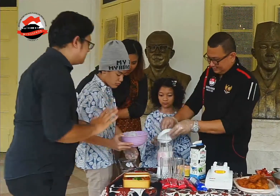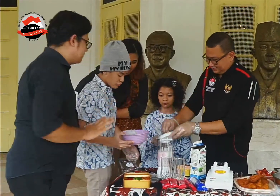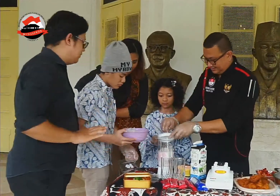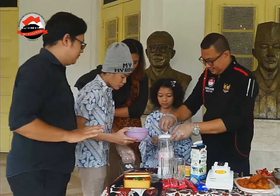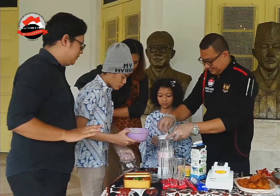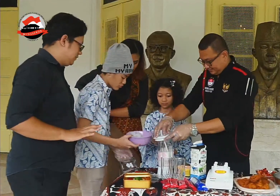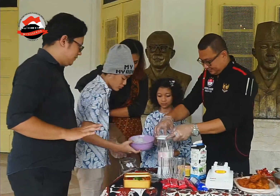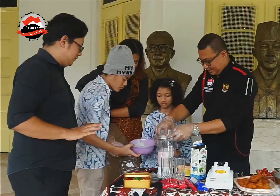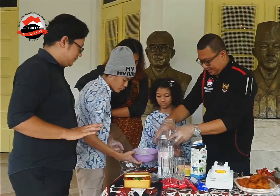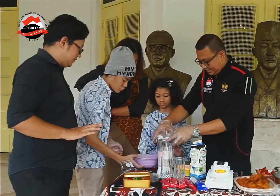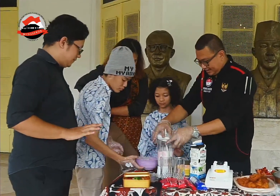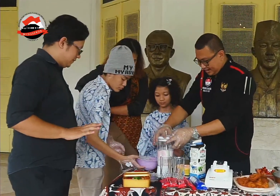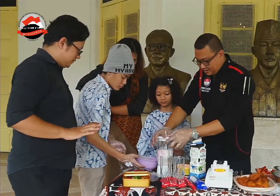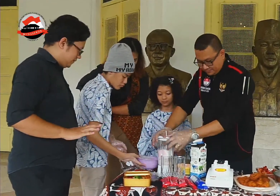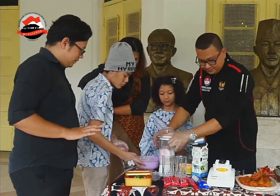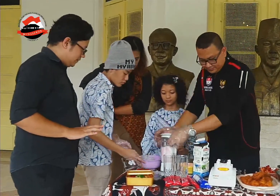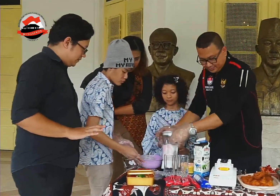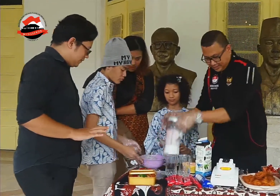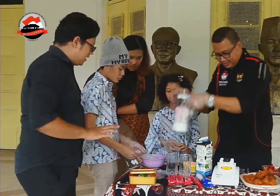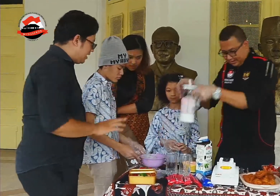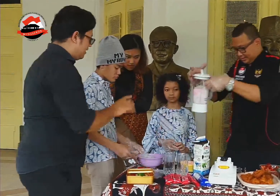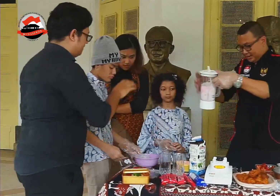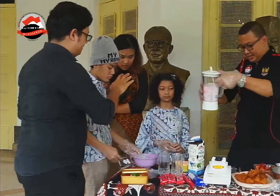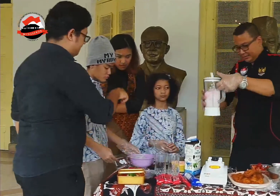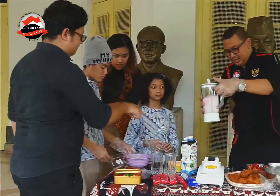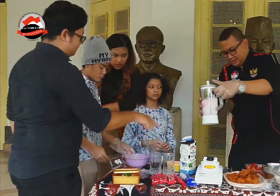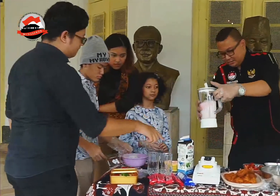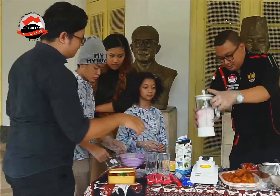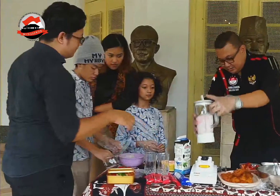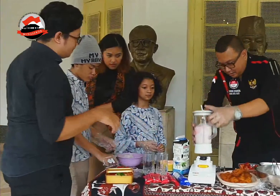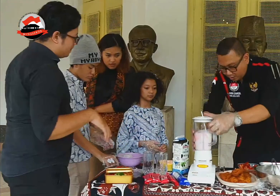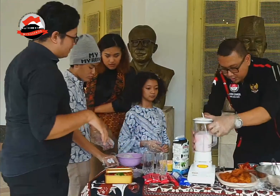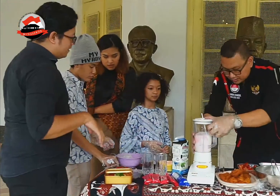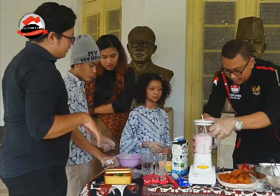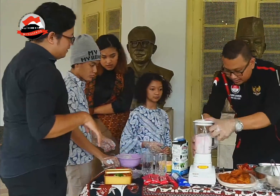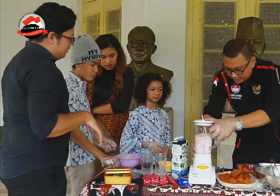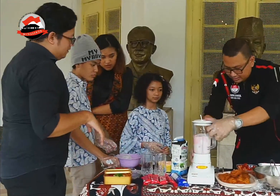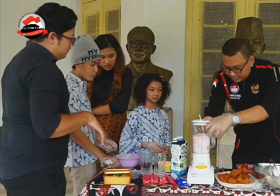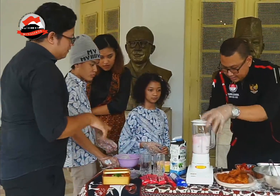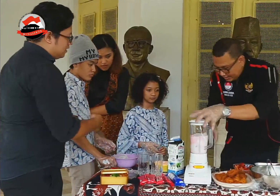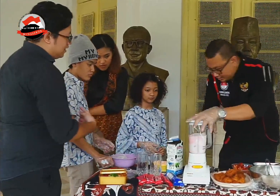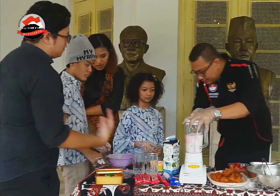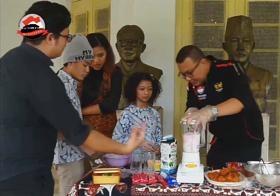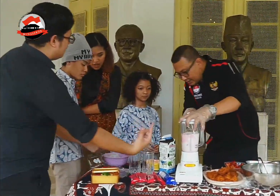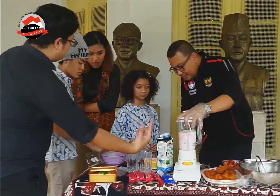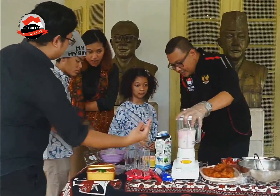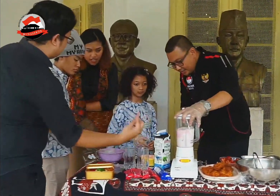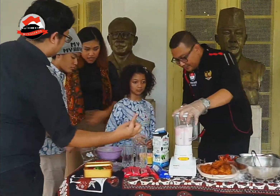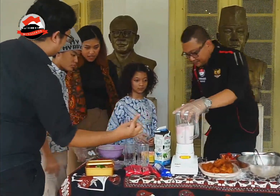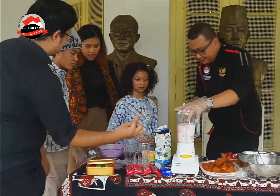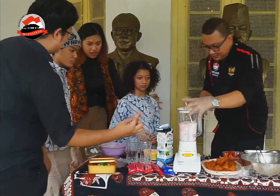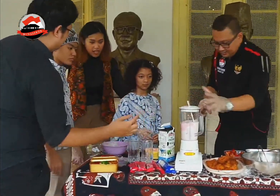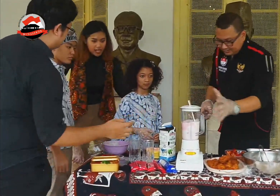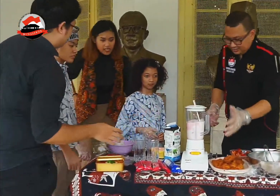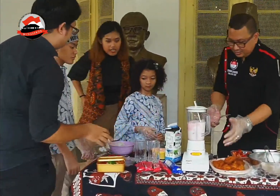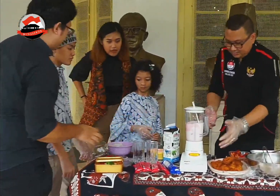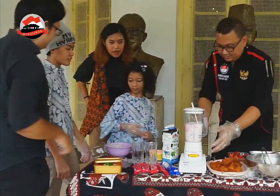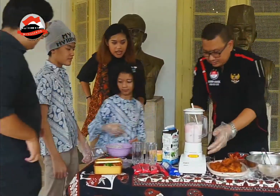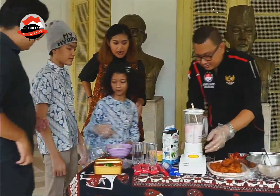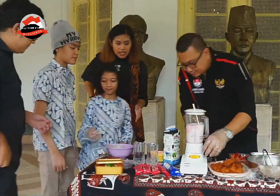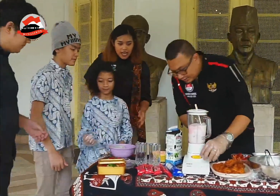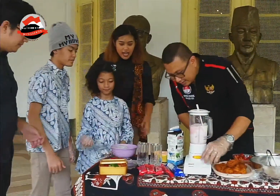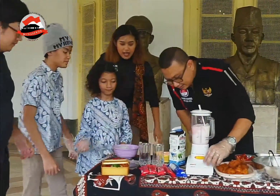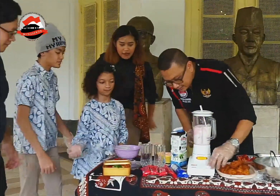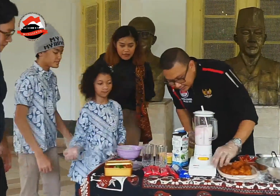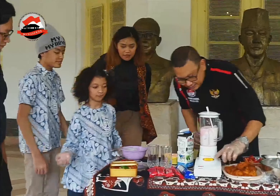Udah. Nah, sekarang Nada yuk. Nih, Nada kita harus di sana di ininya ya. Di sana. Boleh ya, ditekan ke yuk.